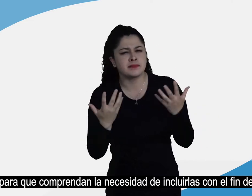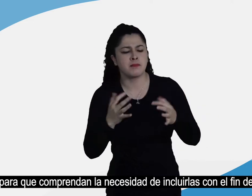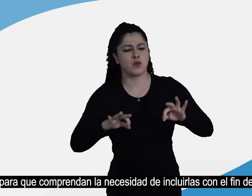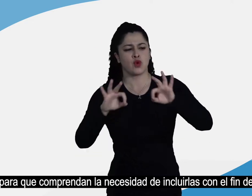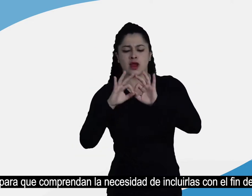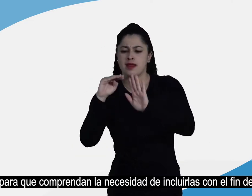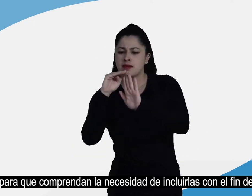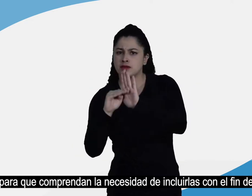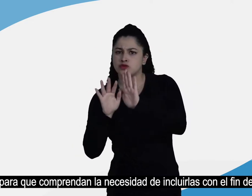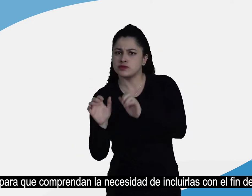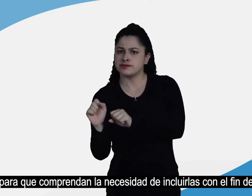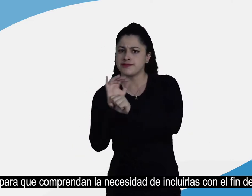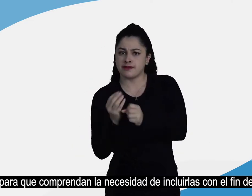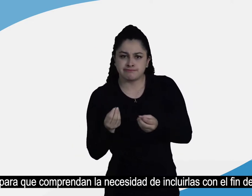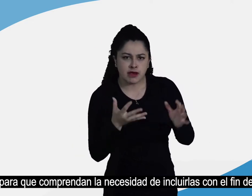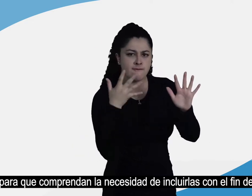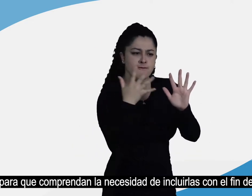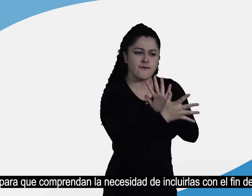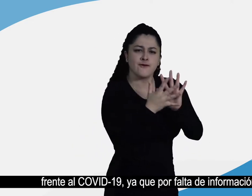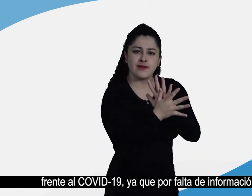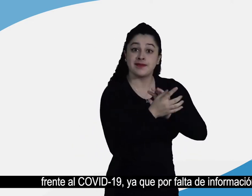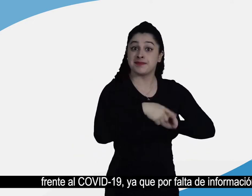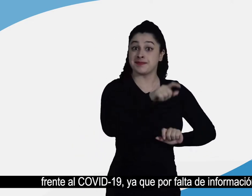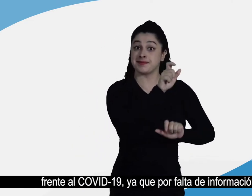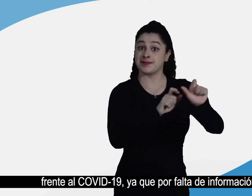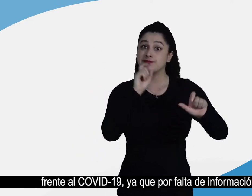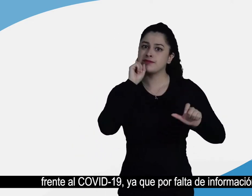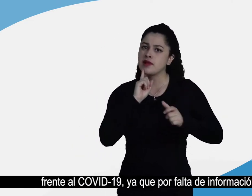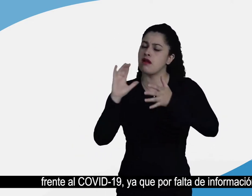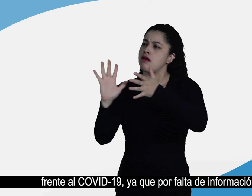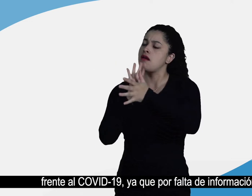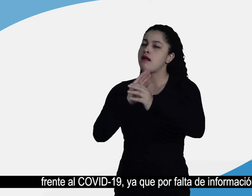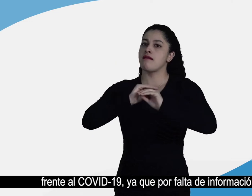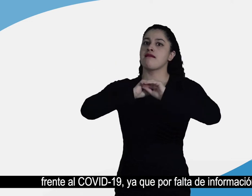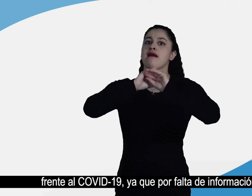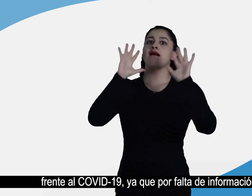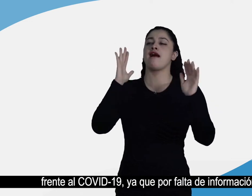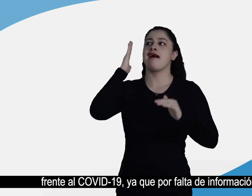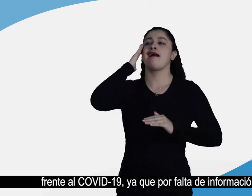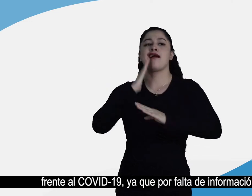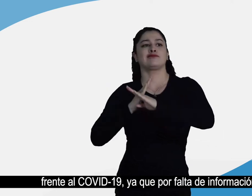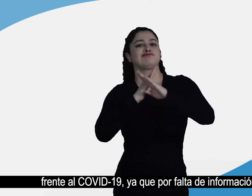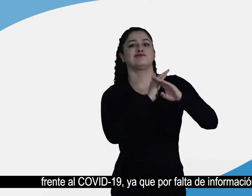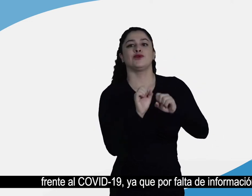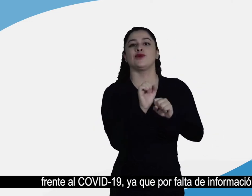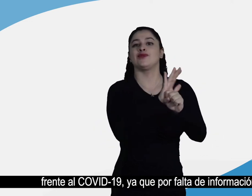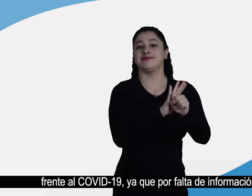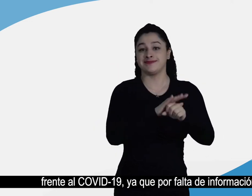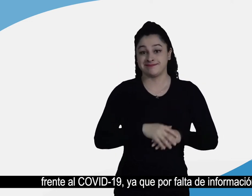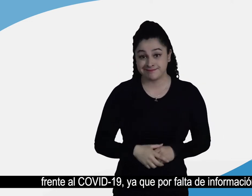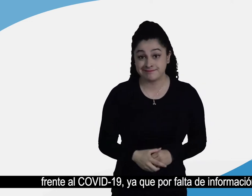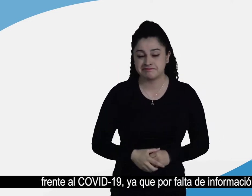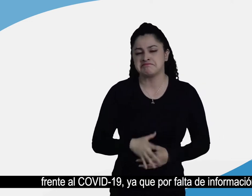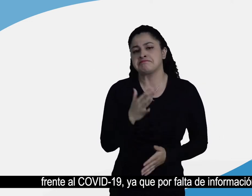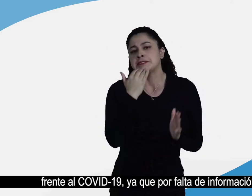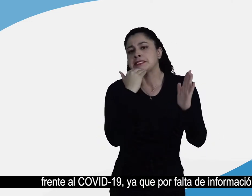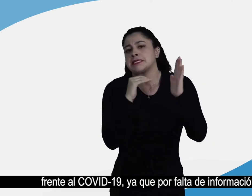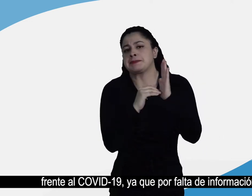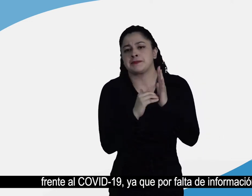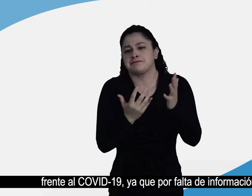incluirlas con el fin de protegerse frente al COVID-19, ya que por falta de